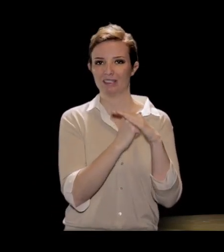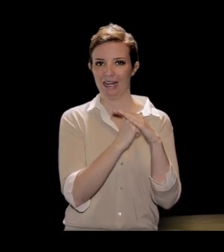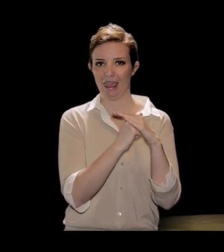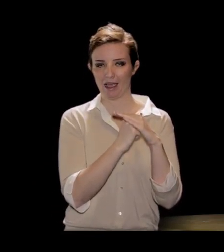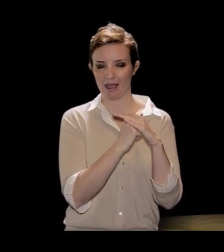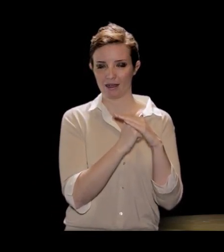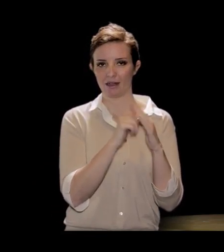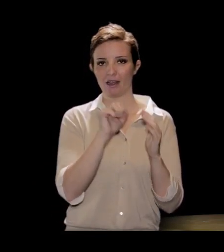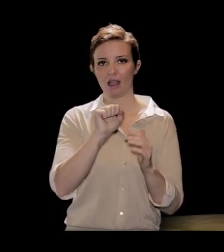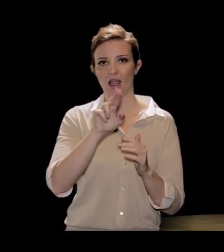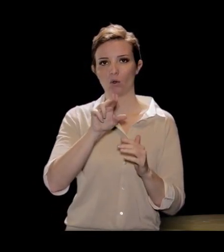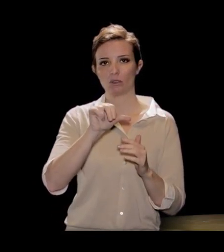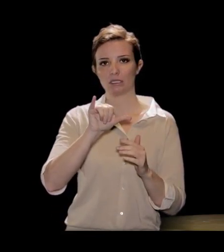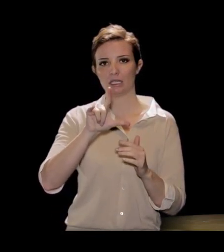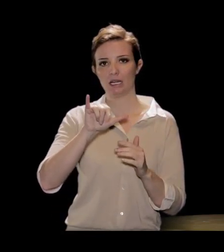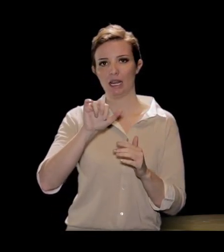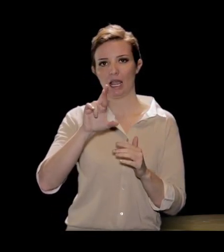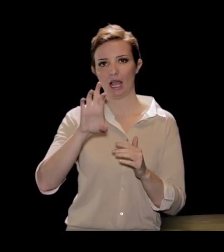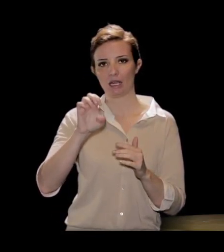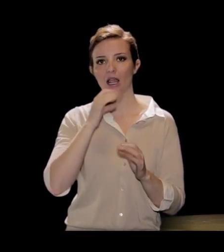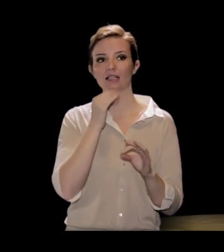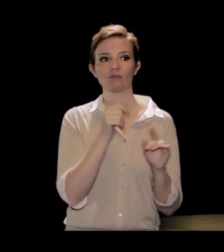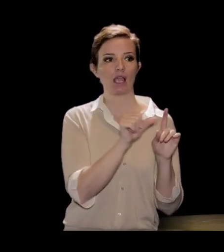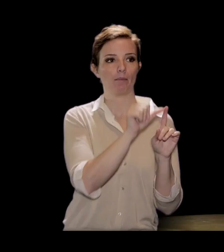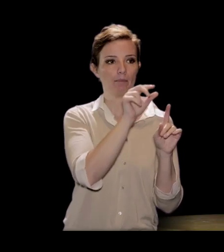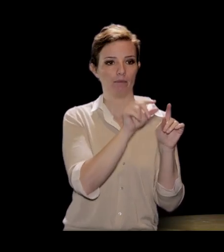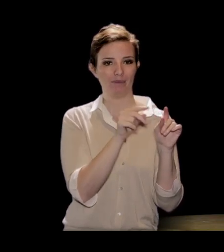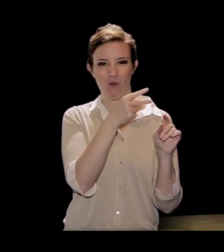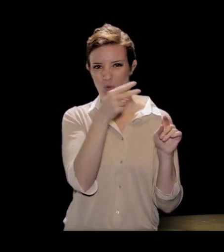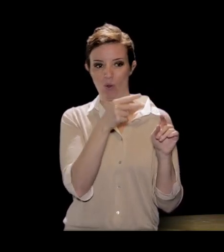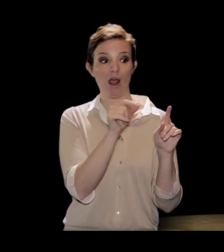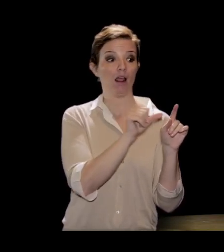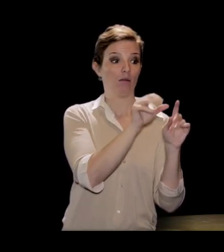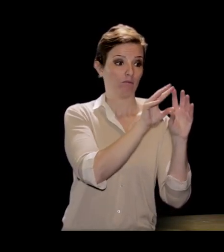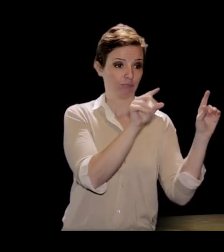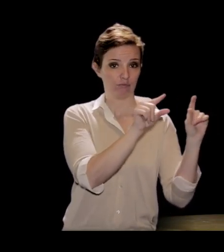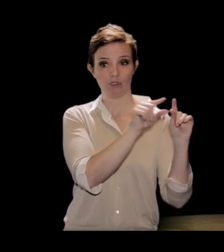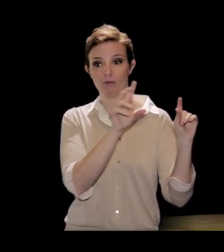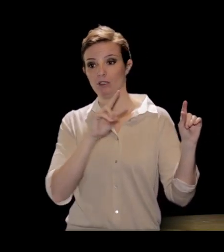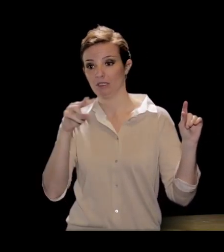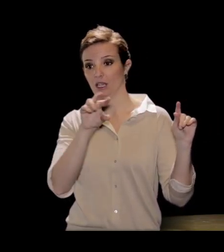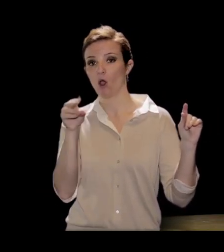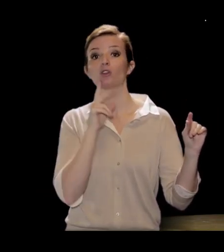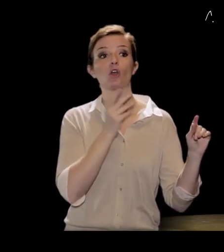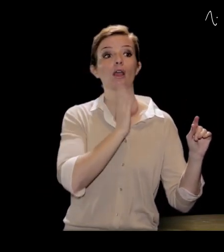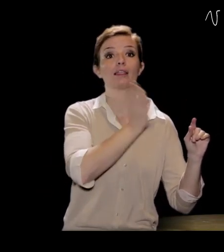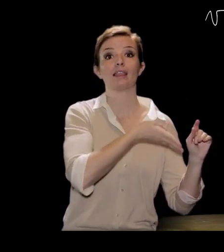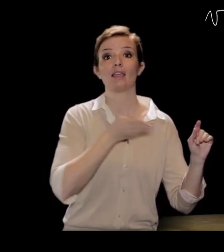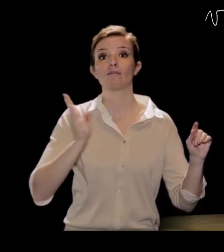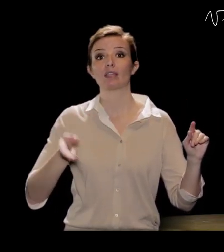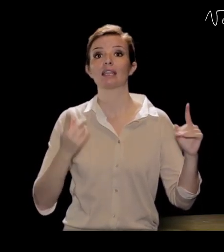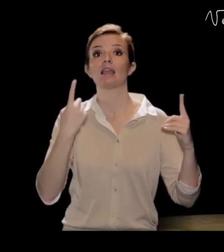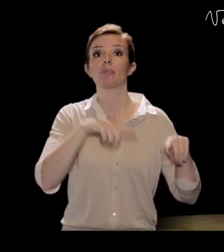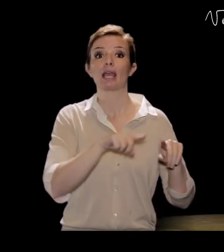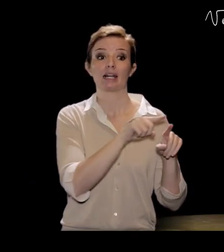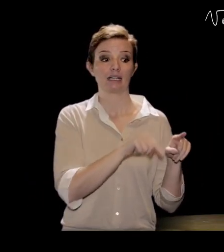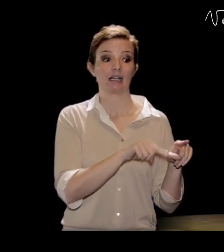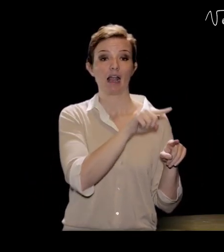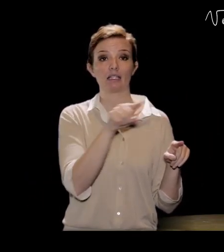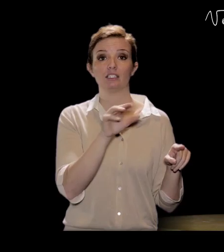traduce sostanzialmente nell'andare a dividere primo e secondo membro, ovvero tutti i termini dell'equazione lineare in seno e coseno, per la radice